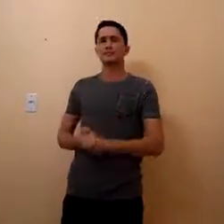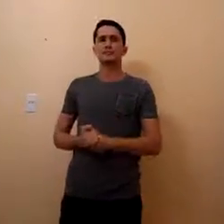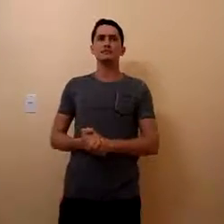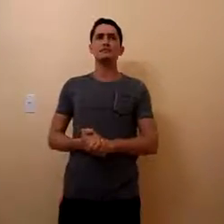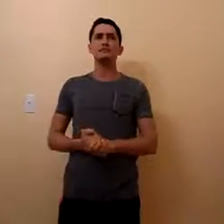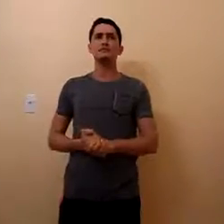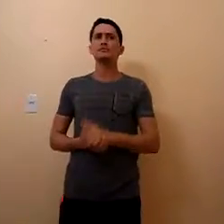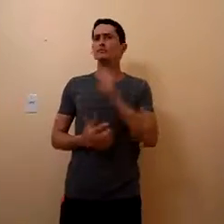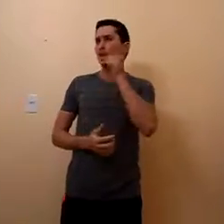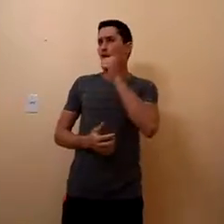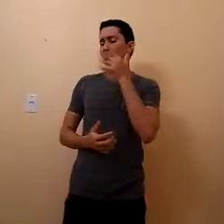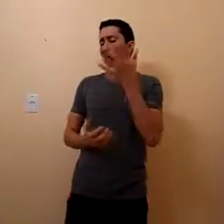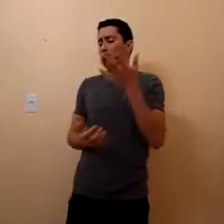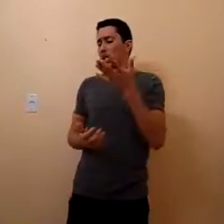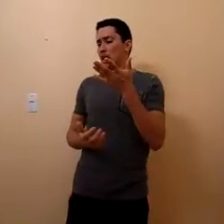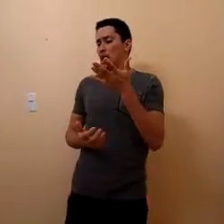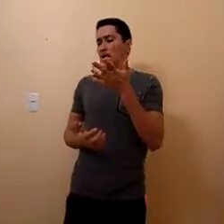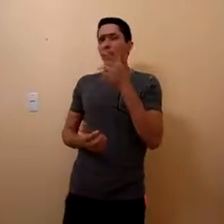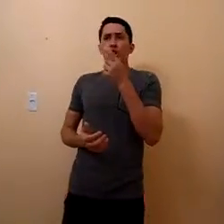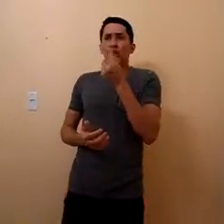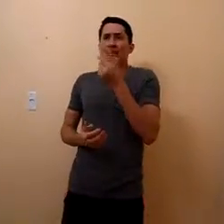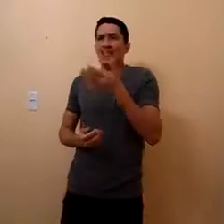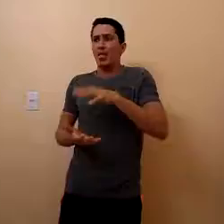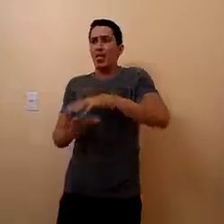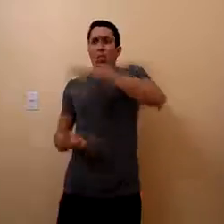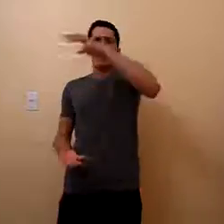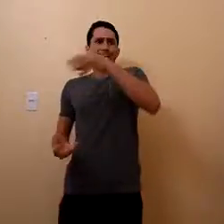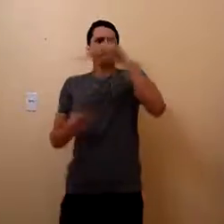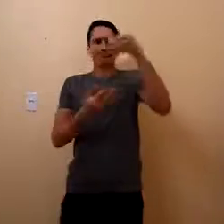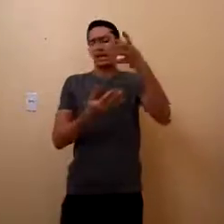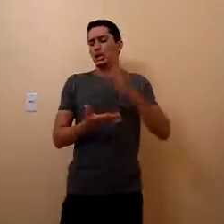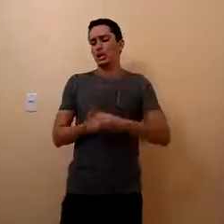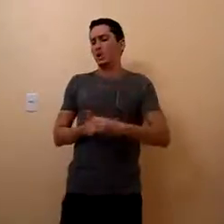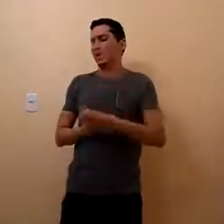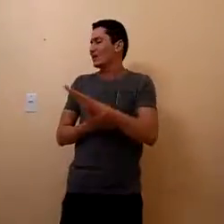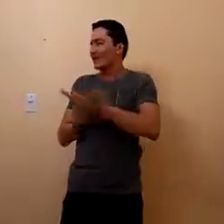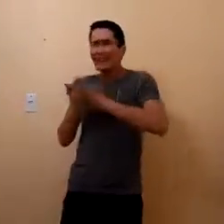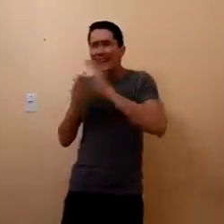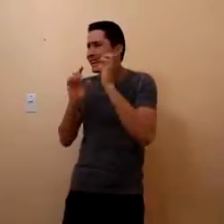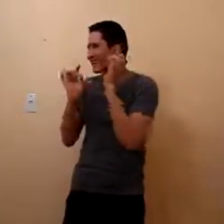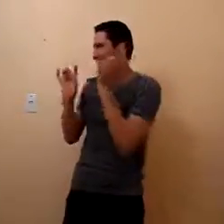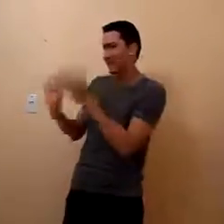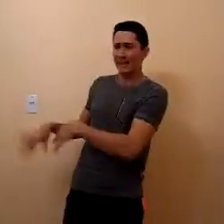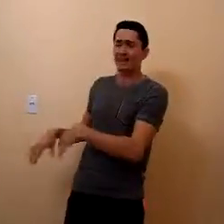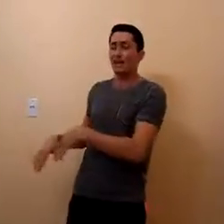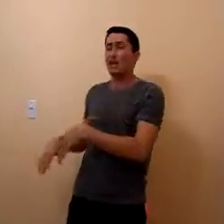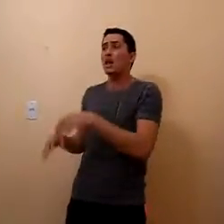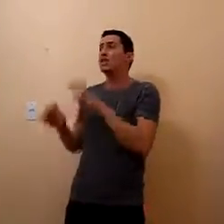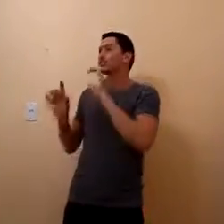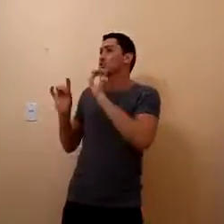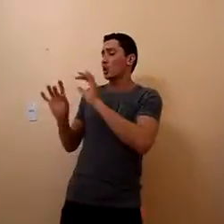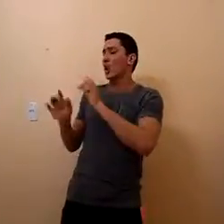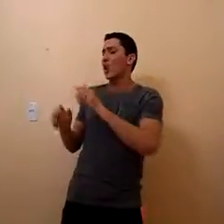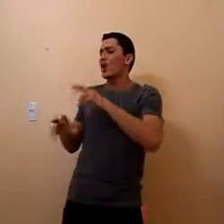mim, não tem dinheiro que pague, não tem. Por mim, eu não queria saber de nada disso. Eu só quero que ele pague o que ele fez,